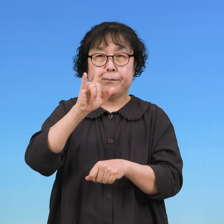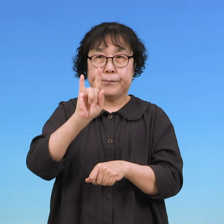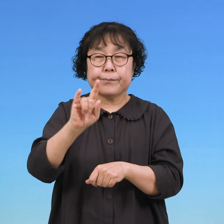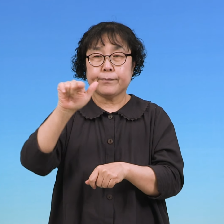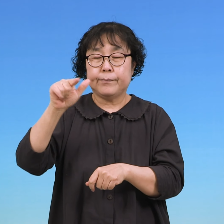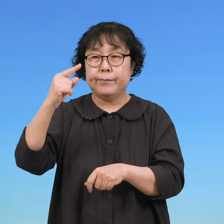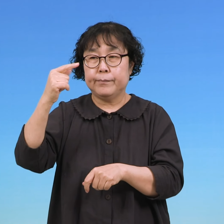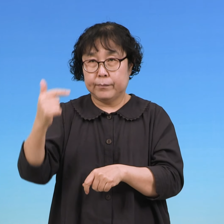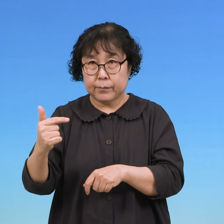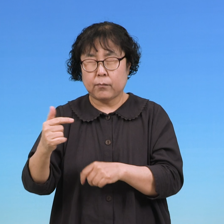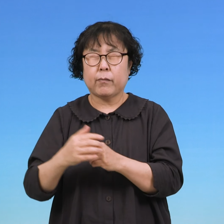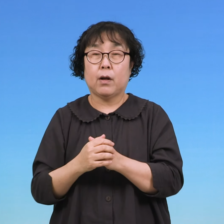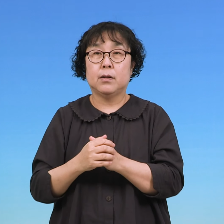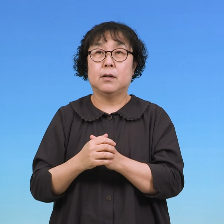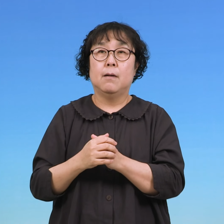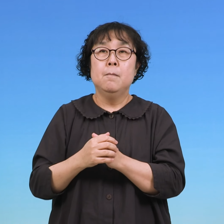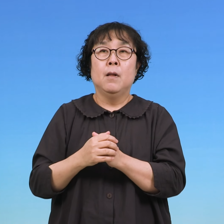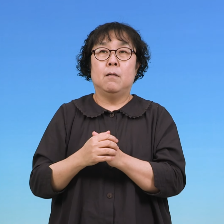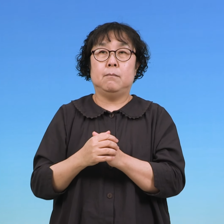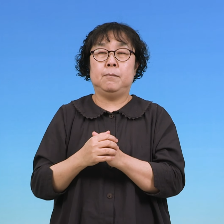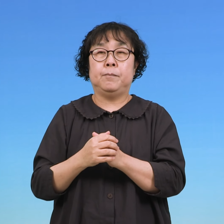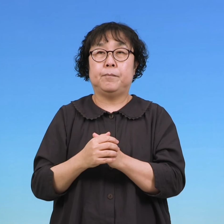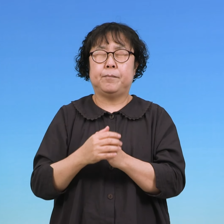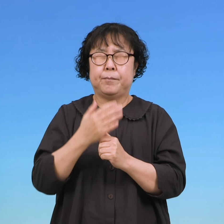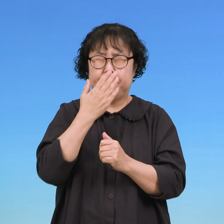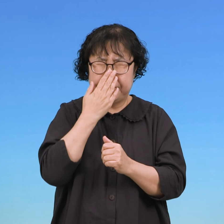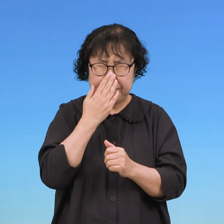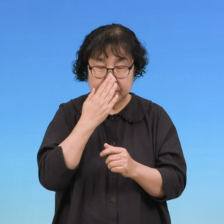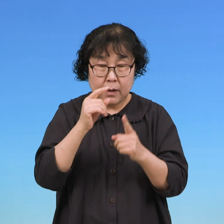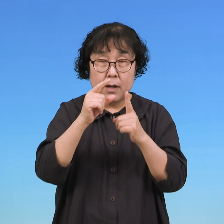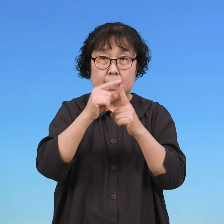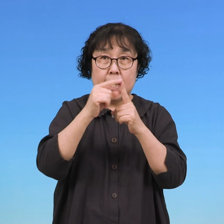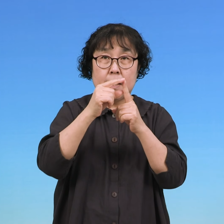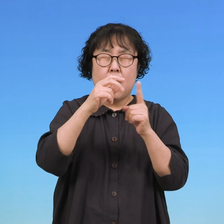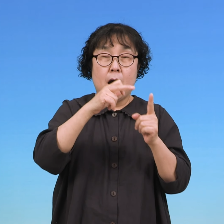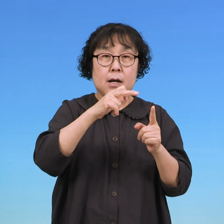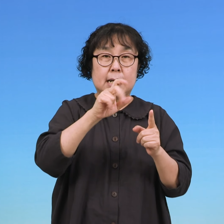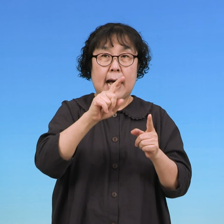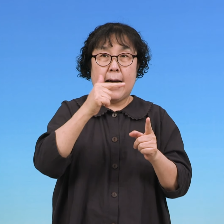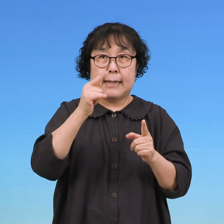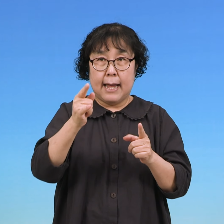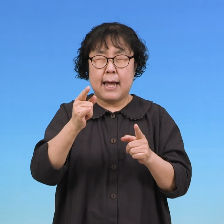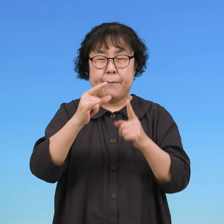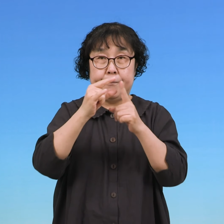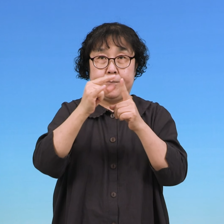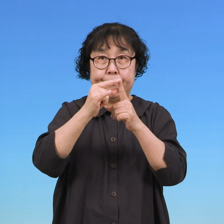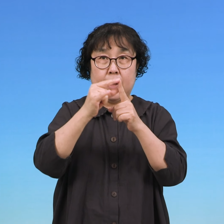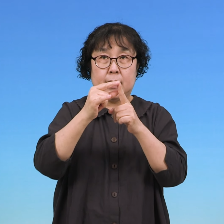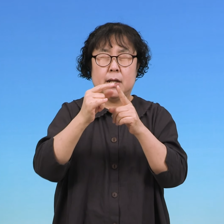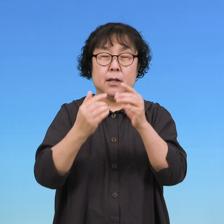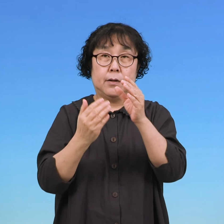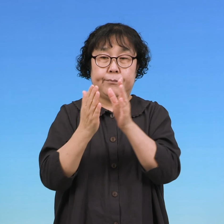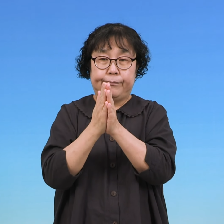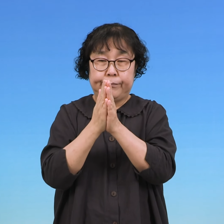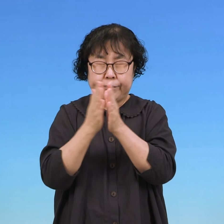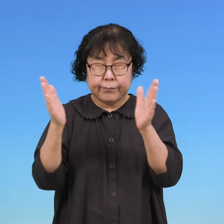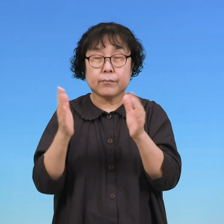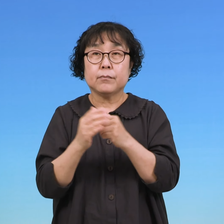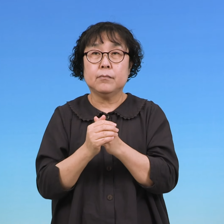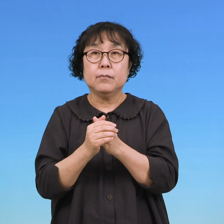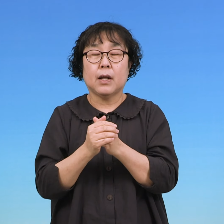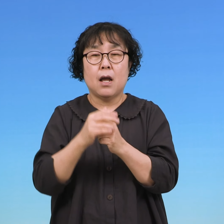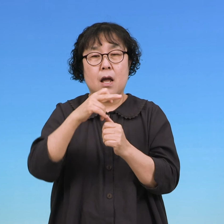이 캐논이라는 영어 단어는 히브리어 카네라는 단어에서 유래가 됐는데요, 이 카네라는